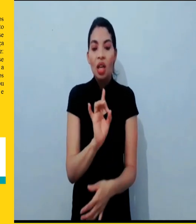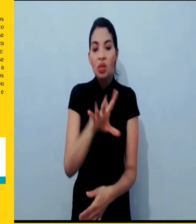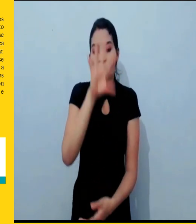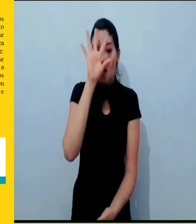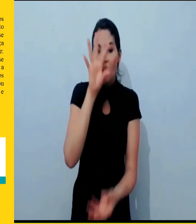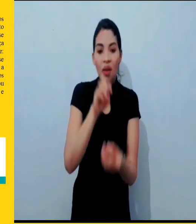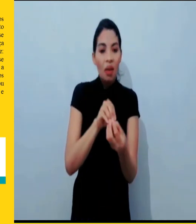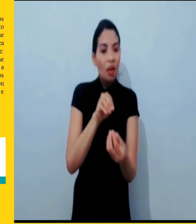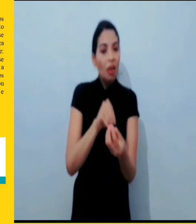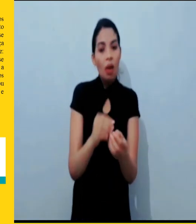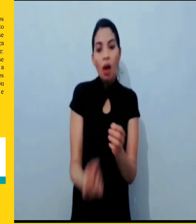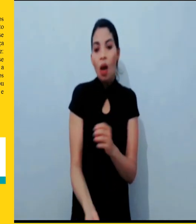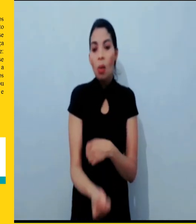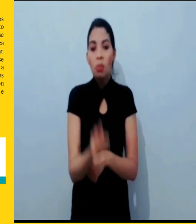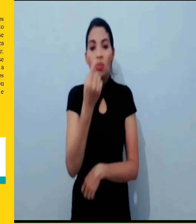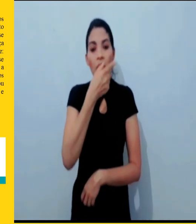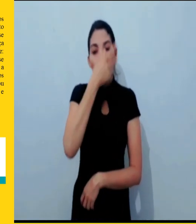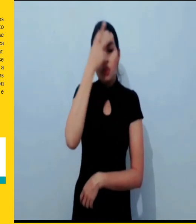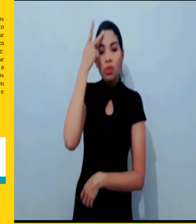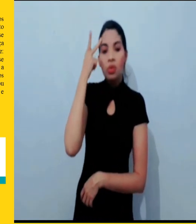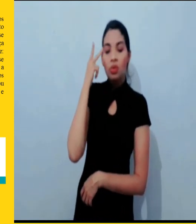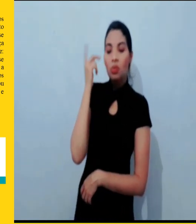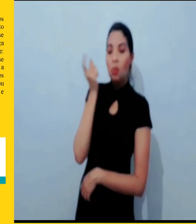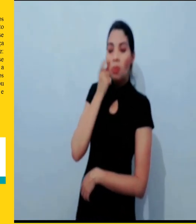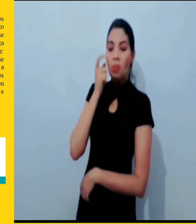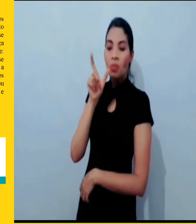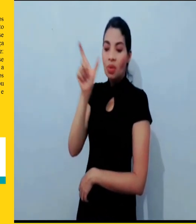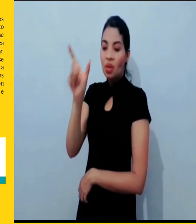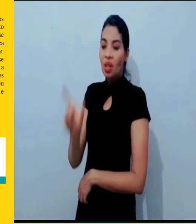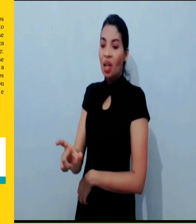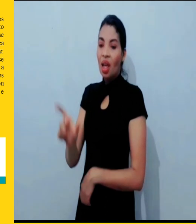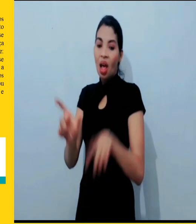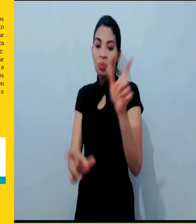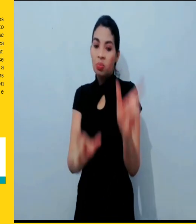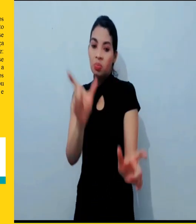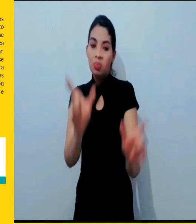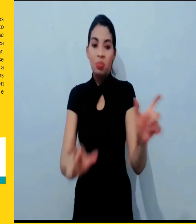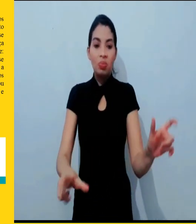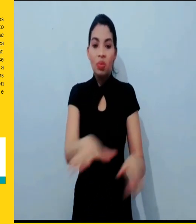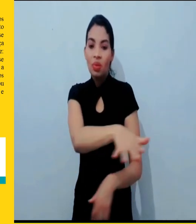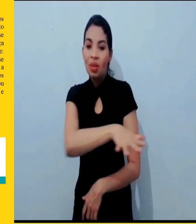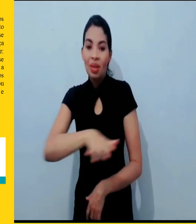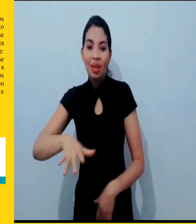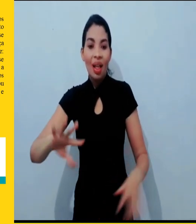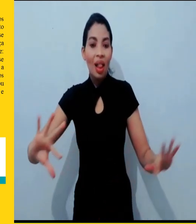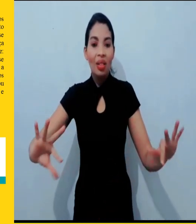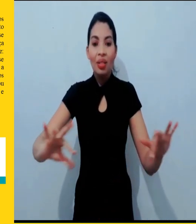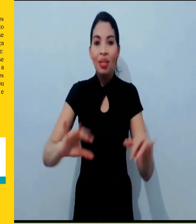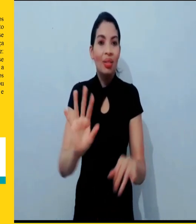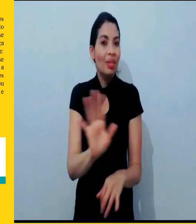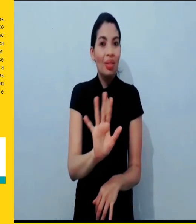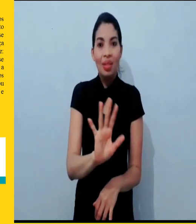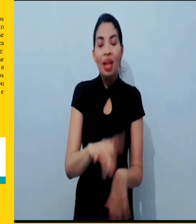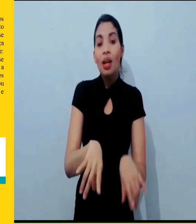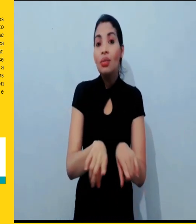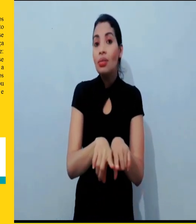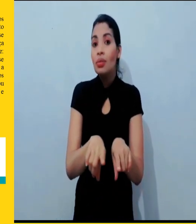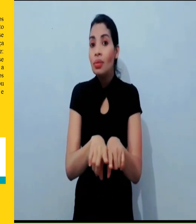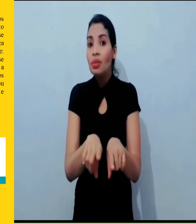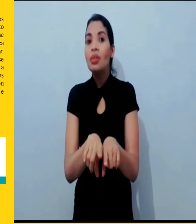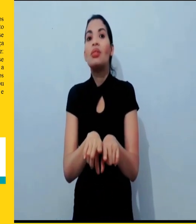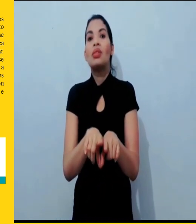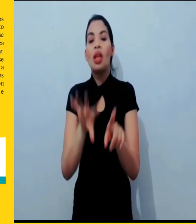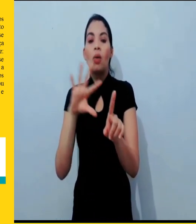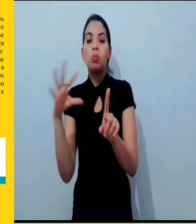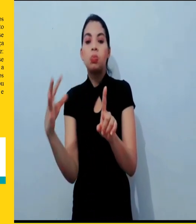se resume apenas a garantir a presença dessas pessoas em todos os espaços, mas